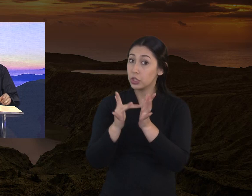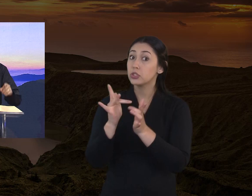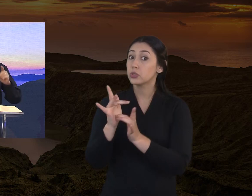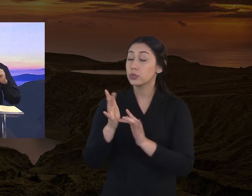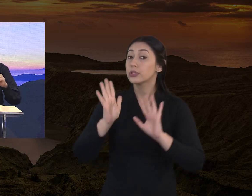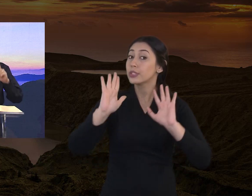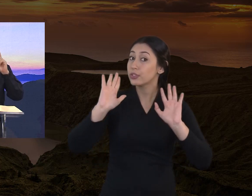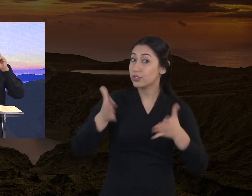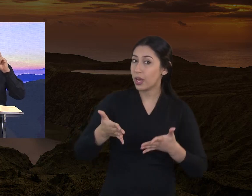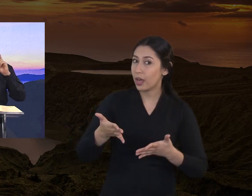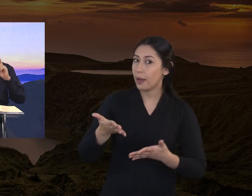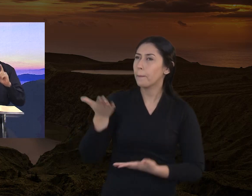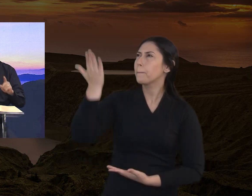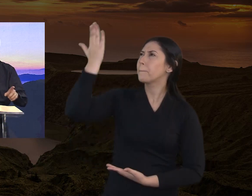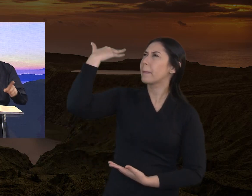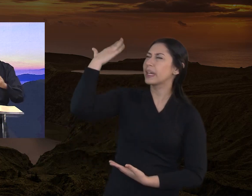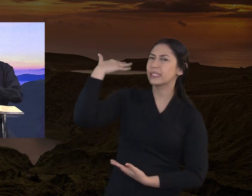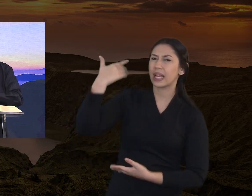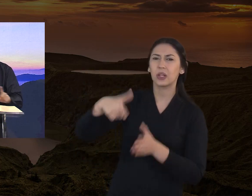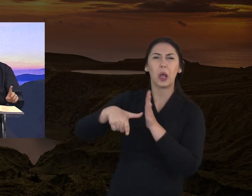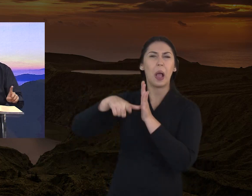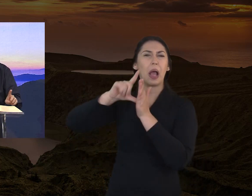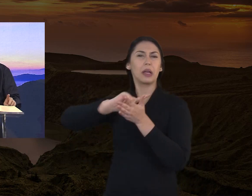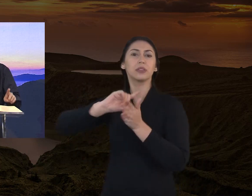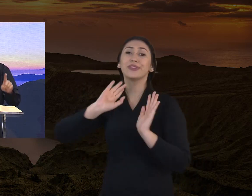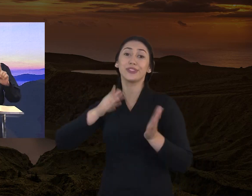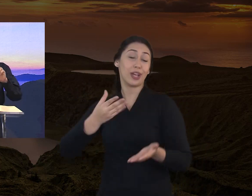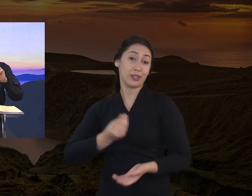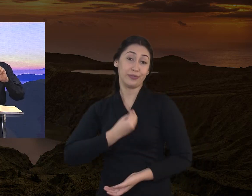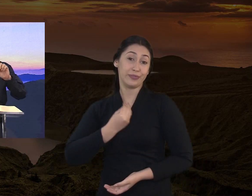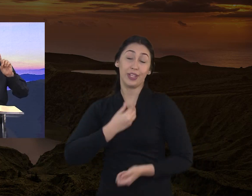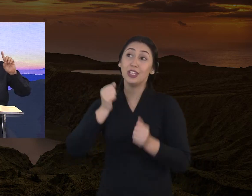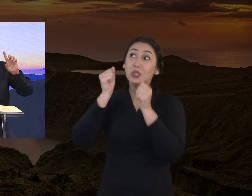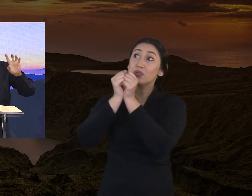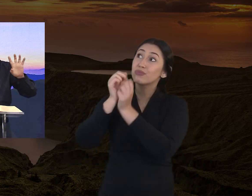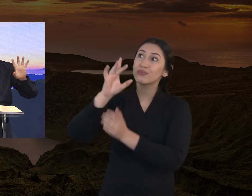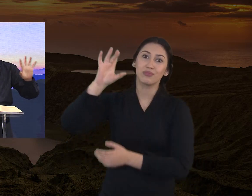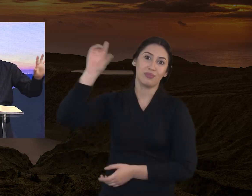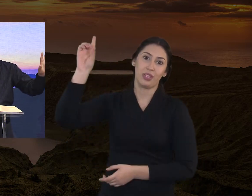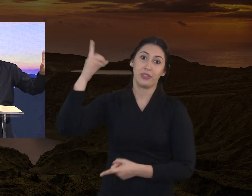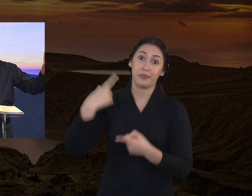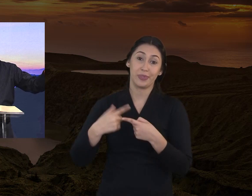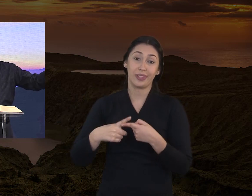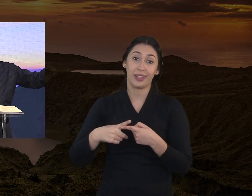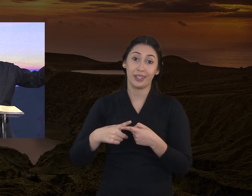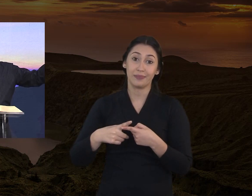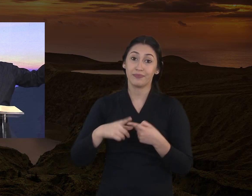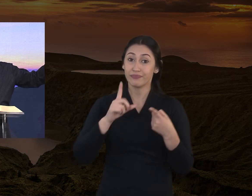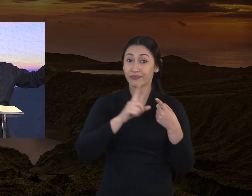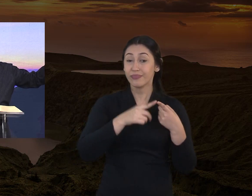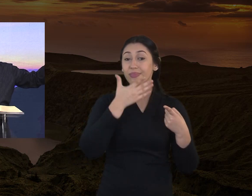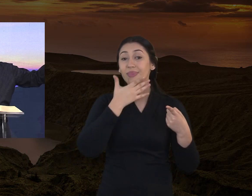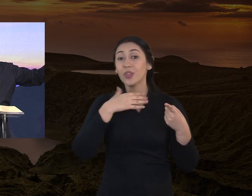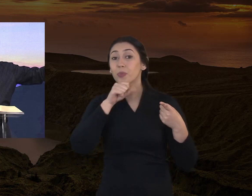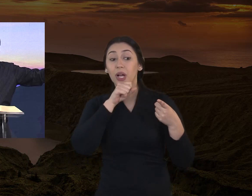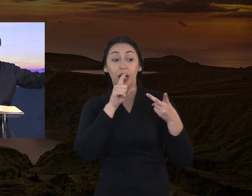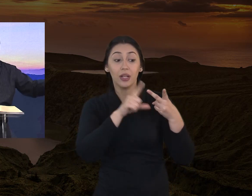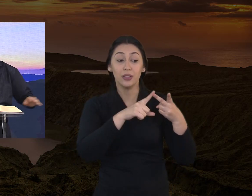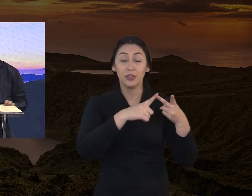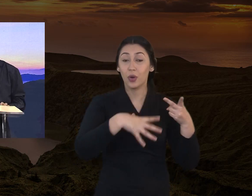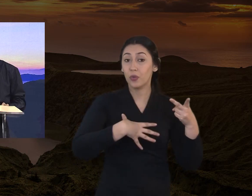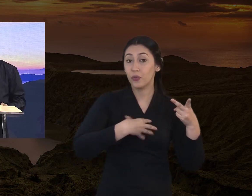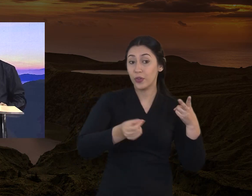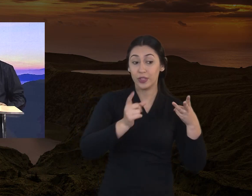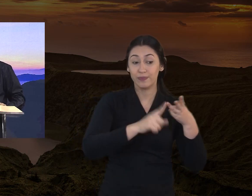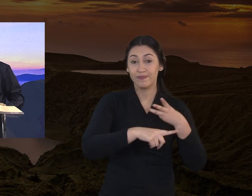já era antes de todas as coisas, né? O Deus triuno existia desde a eternidade